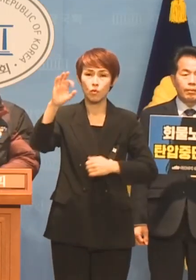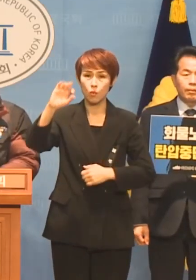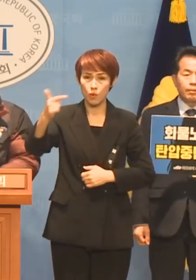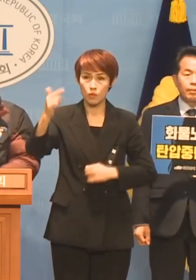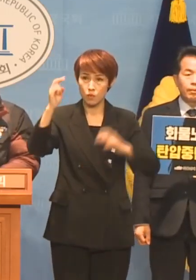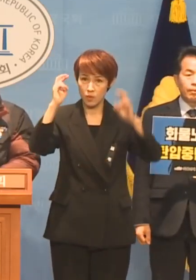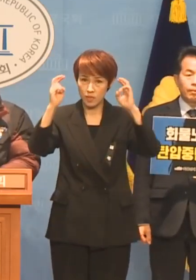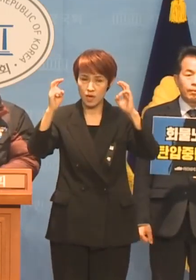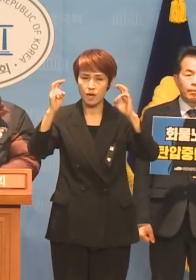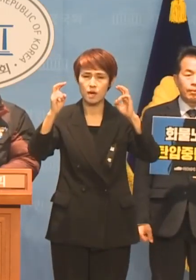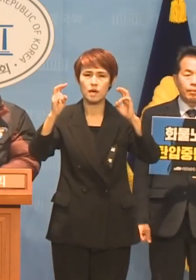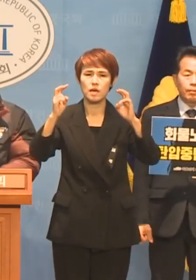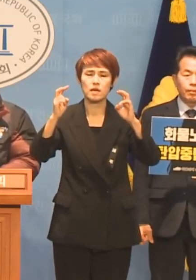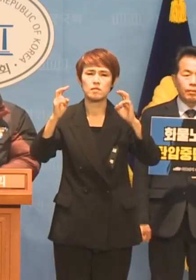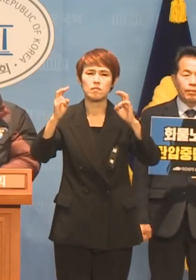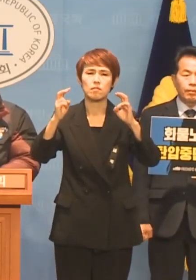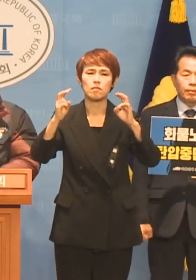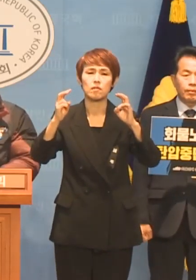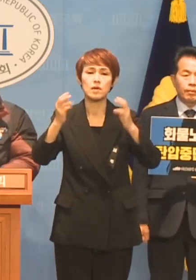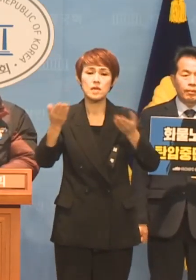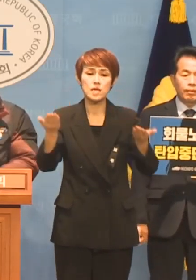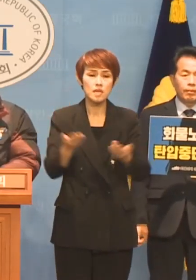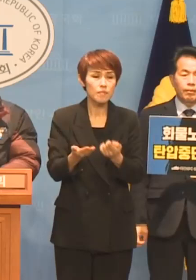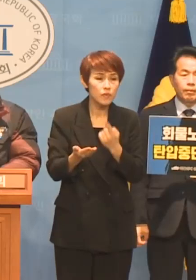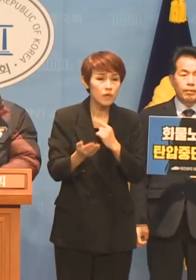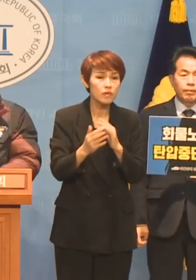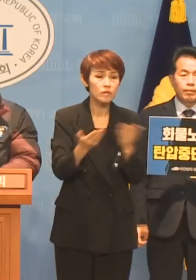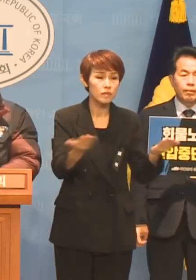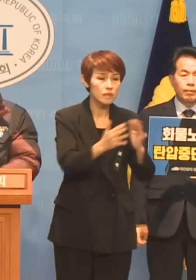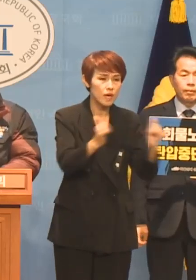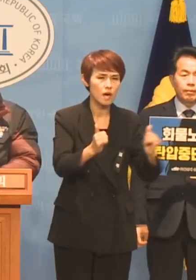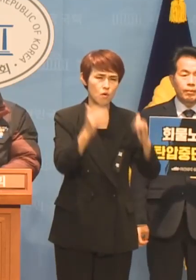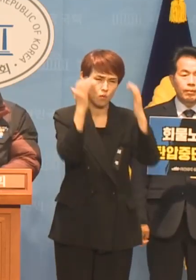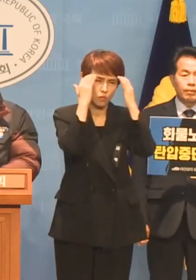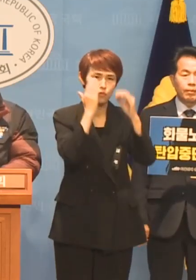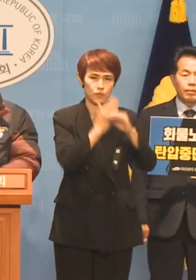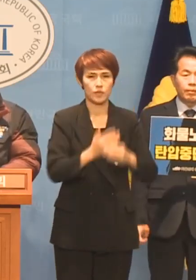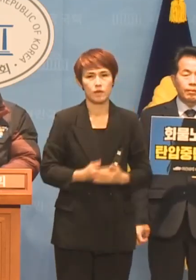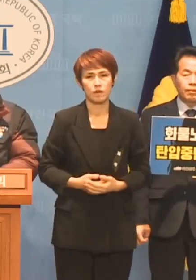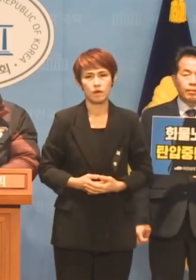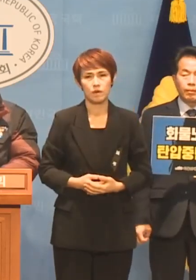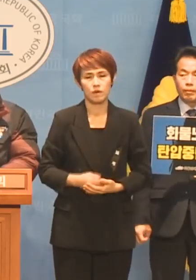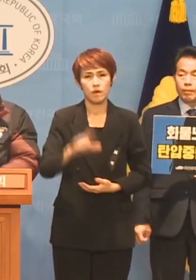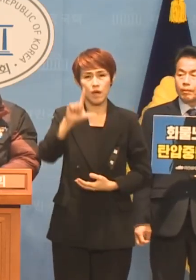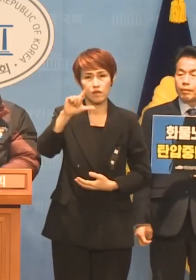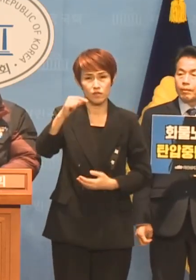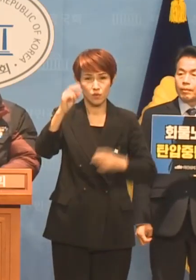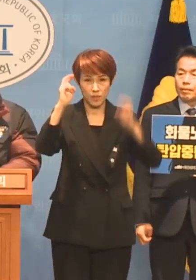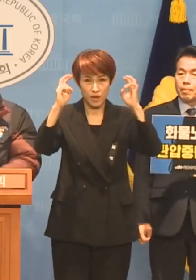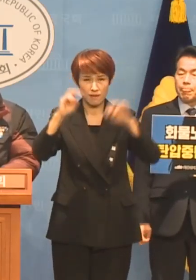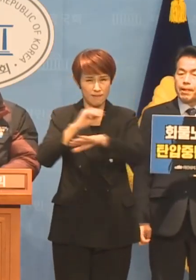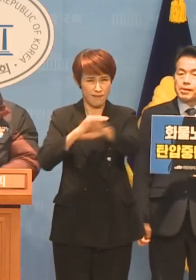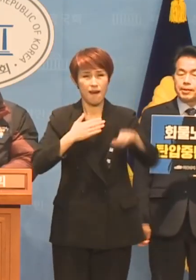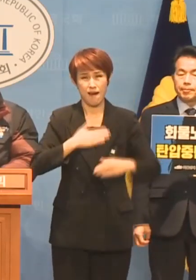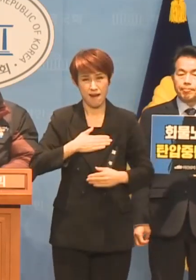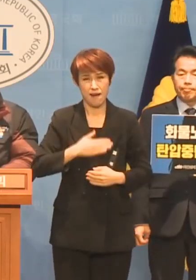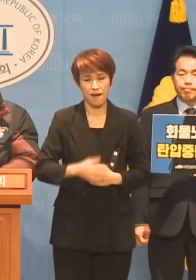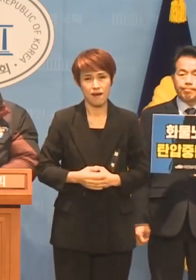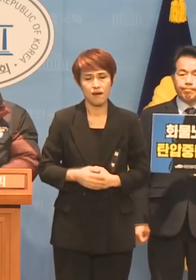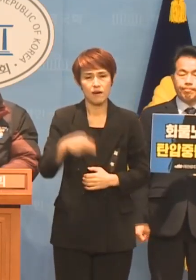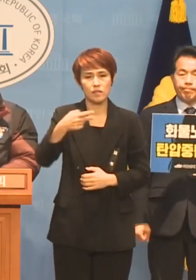일하고 있는 화물 노동자들이 고통을 받고 있습니다. LG그룹은 모두 아실 겁니다.